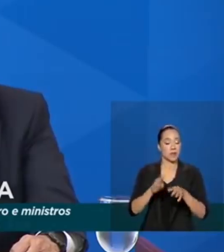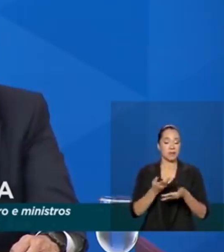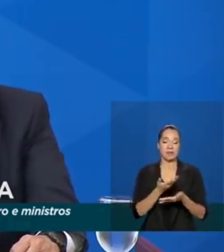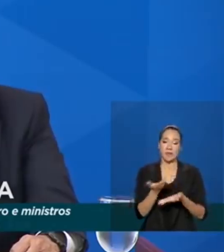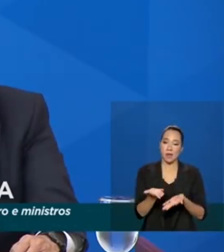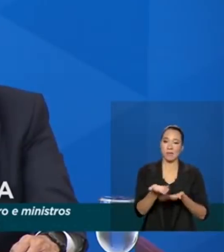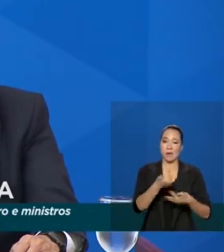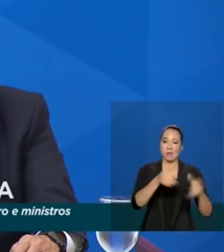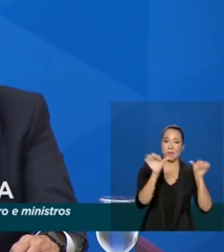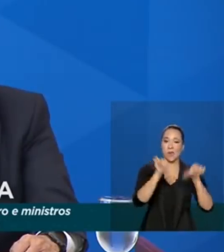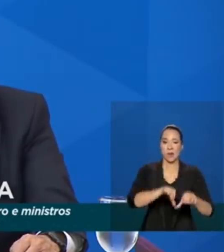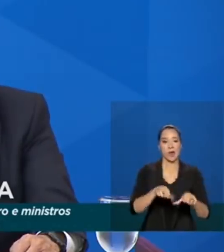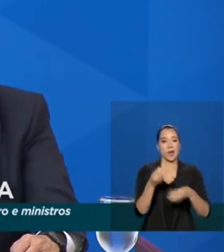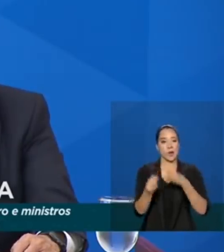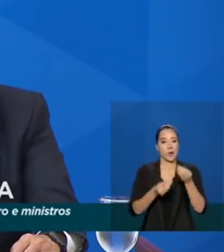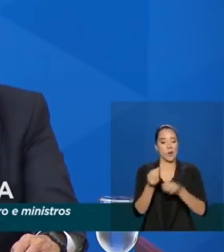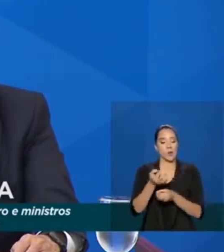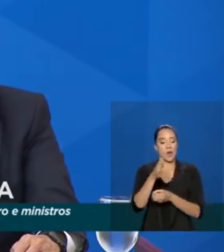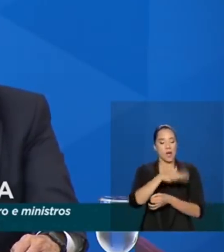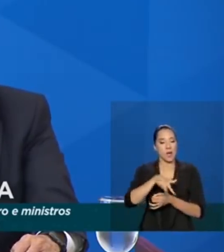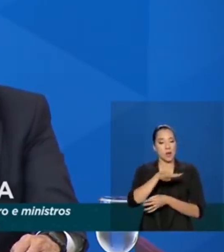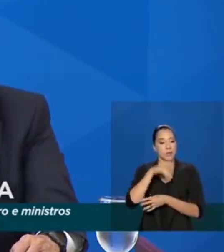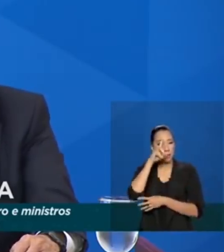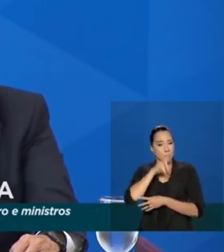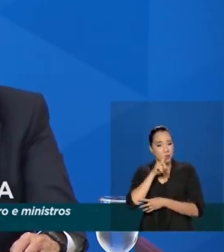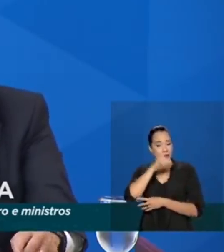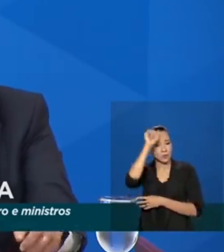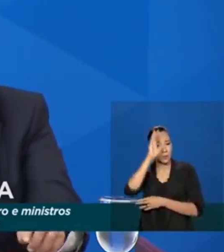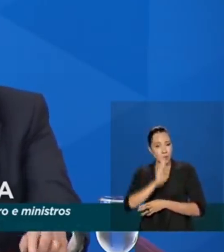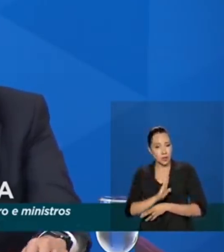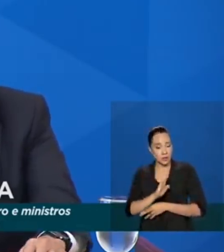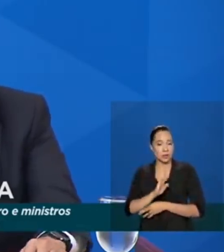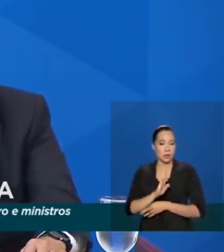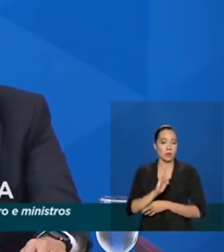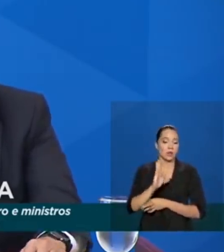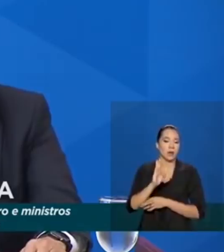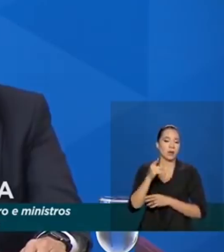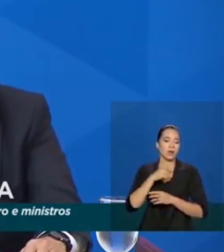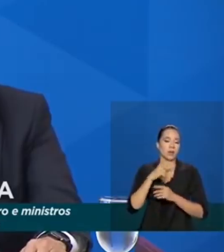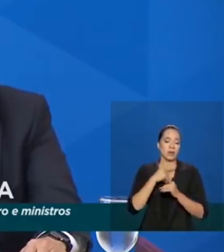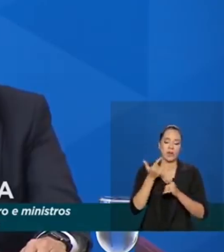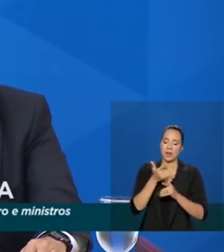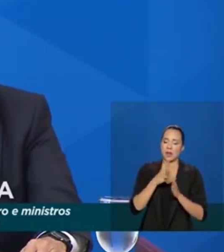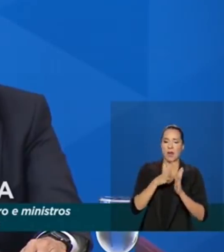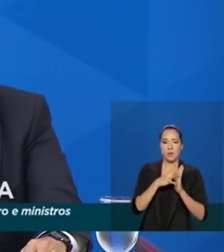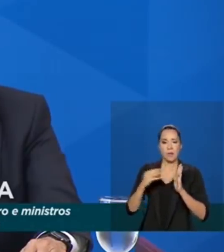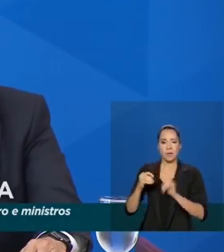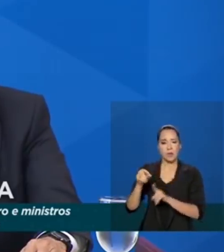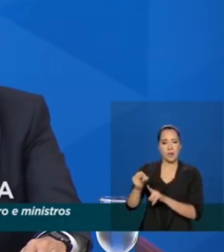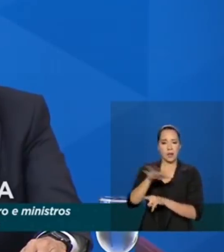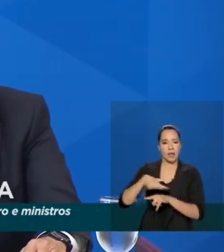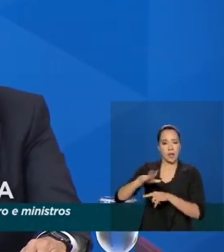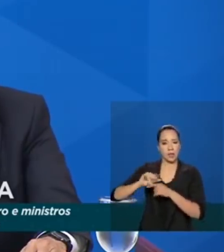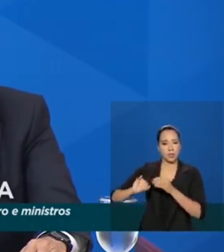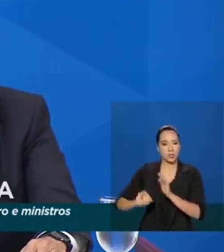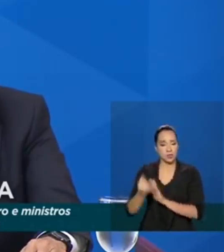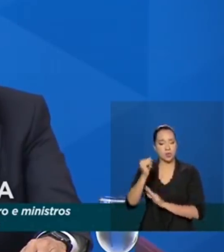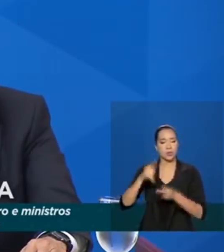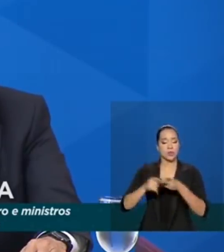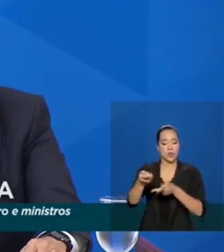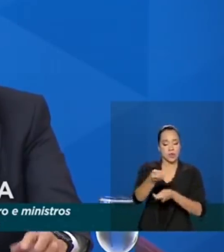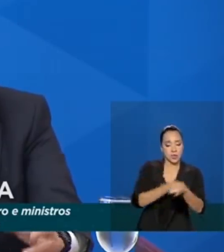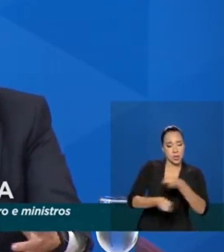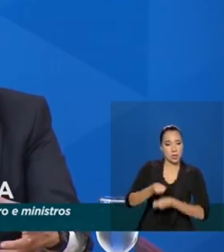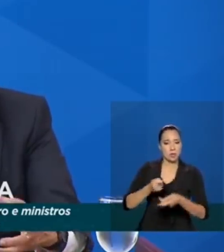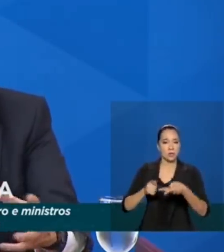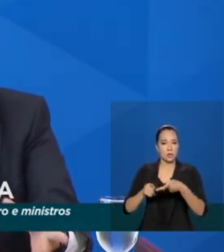piorar a percepção de risco do Brasil, o que tem reflexo na taxa de câmbio, na taxa de juros e na taxa de